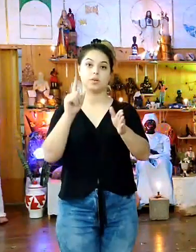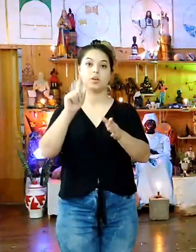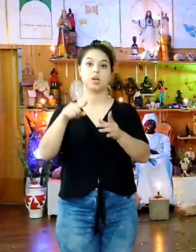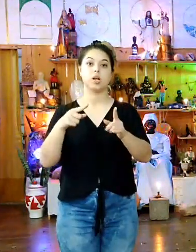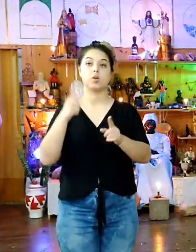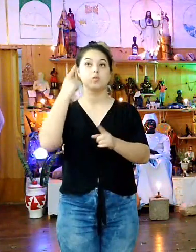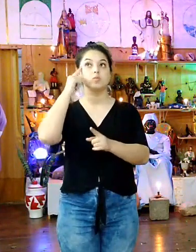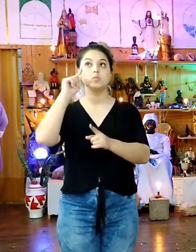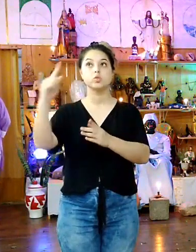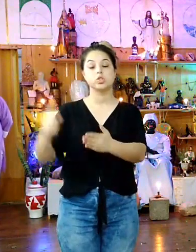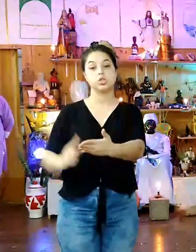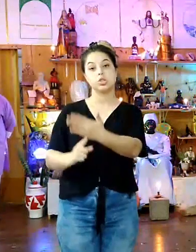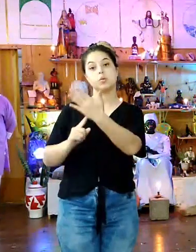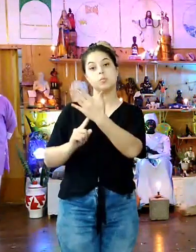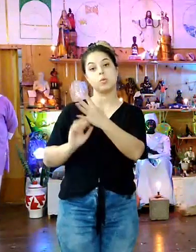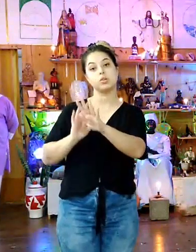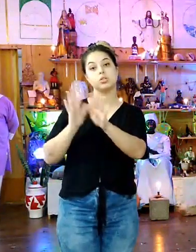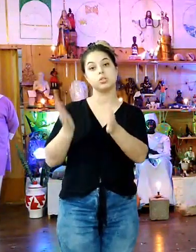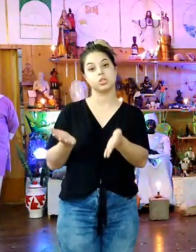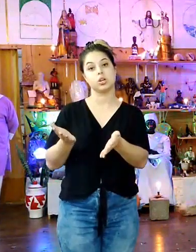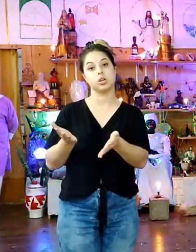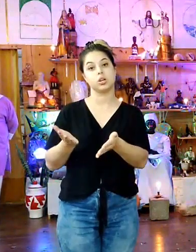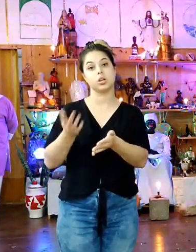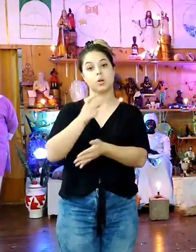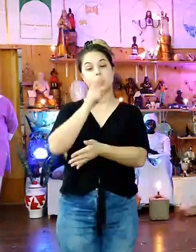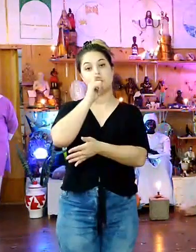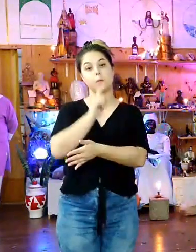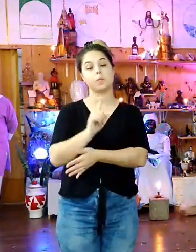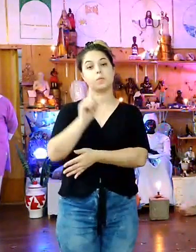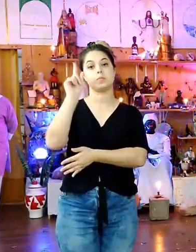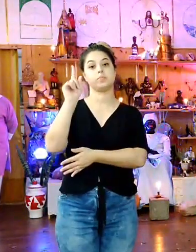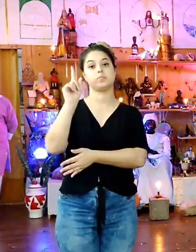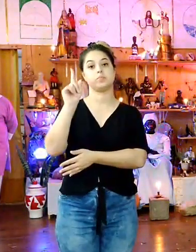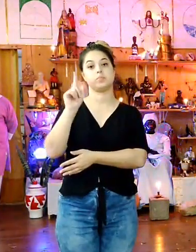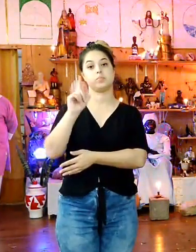que um dia nos foi mostrado. Pai Oxalá.